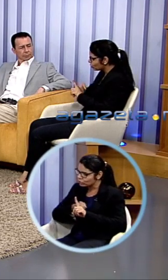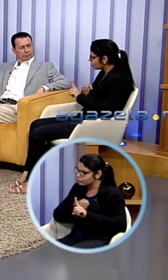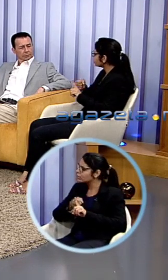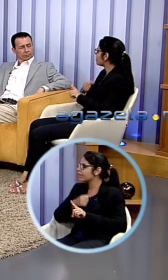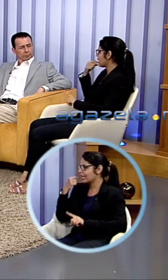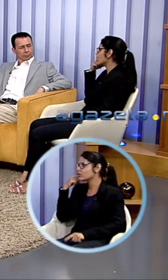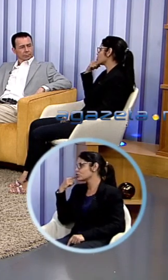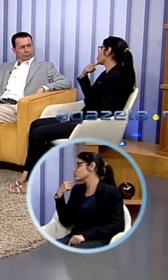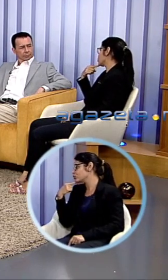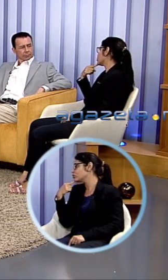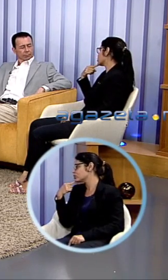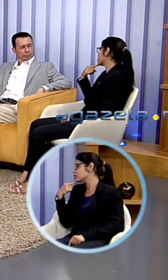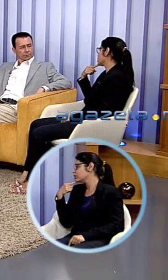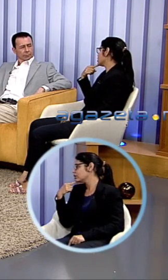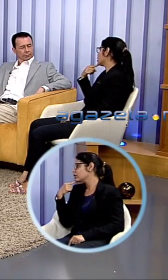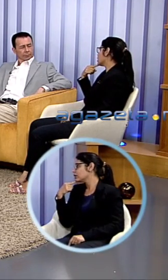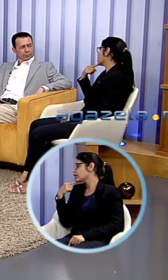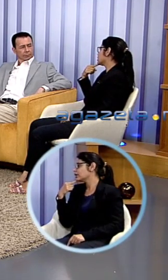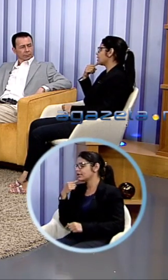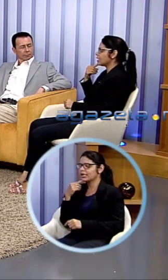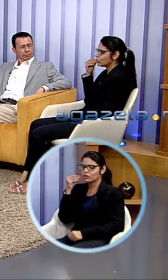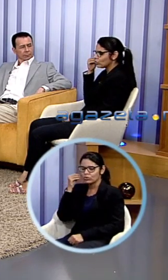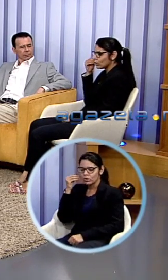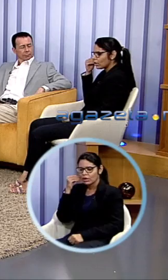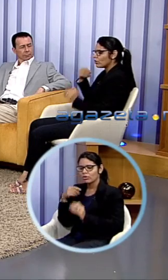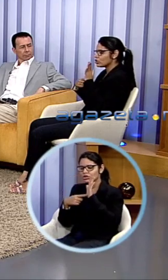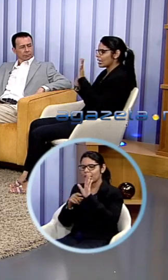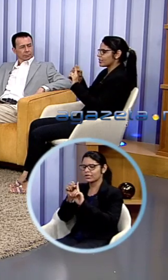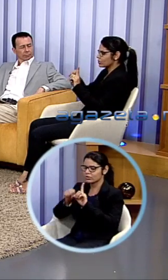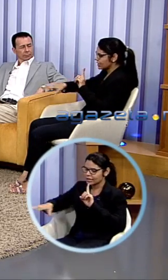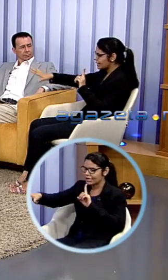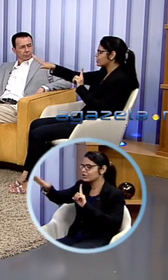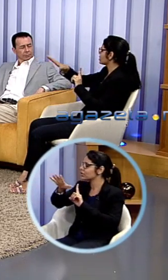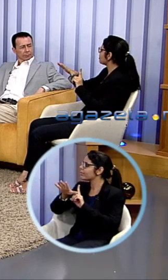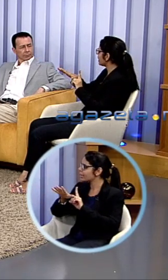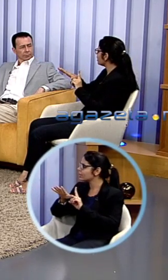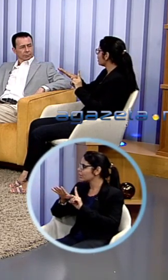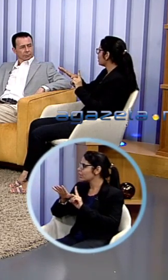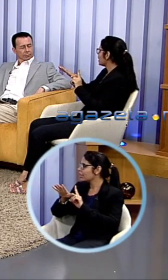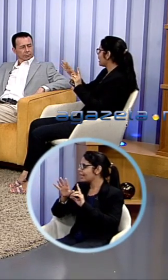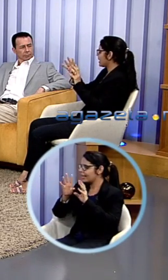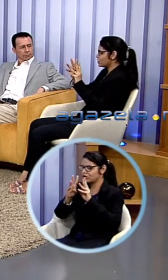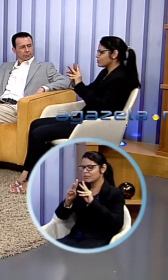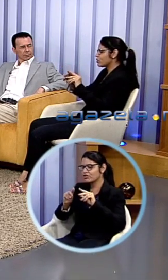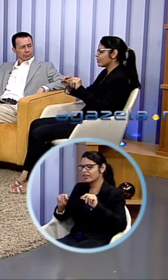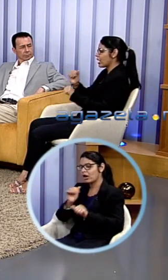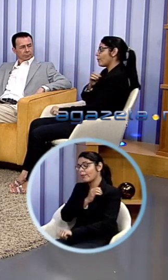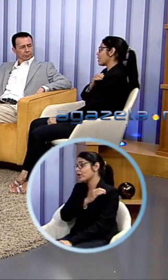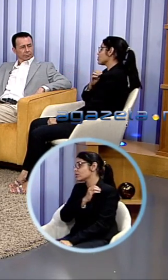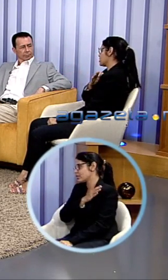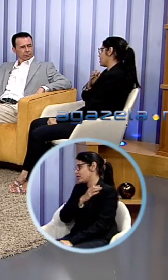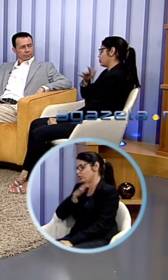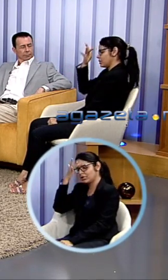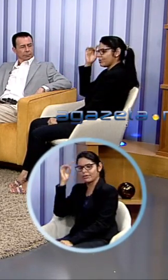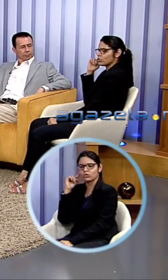luto pela causa dos surdos que tento mostrar pra sociedade também eh desmistificar O